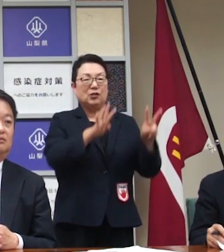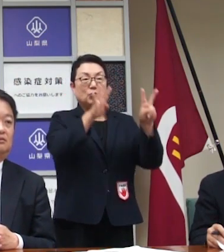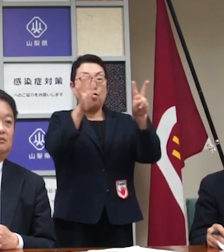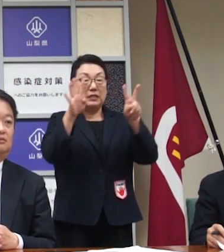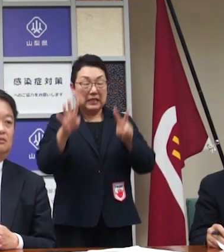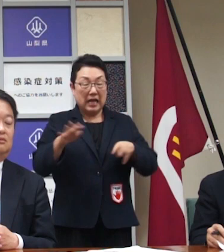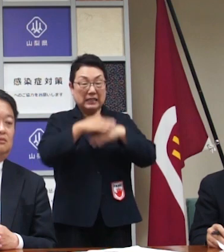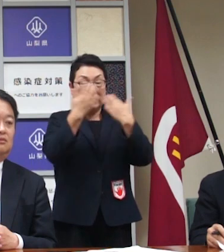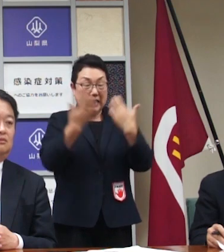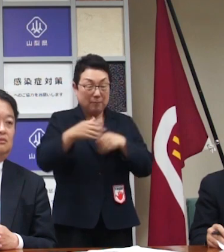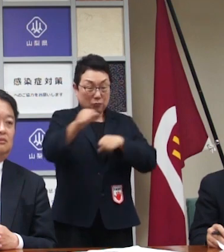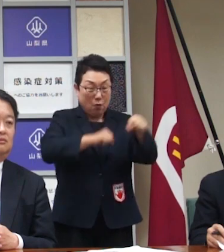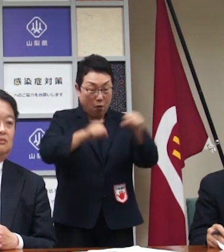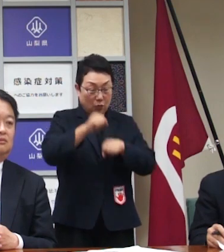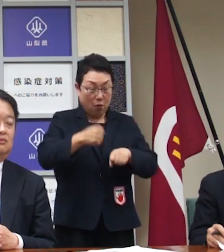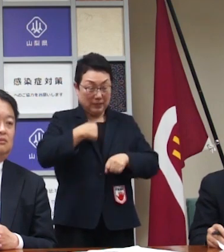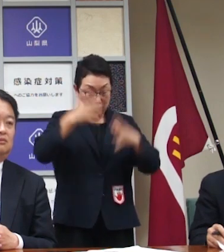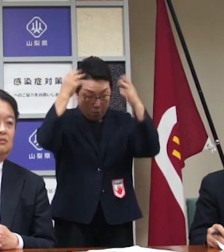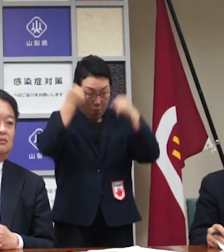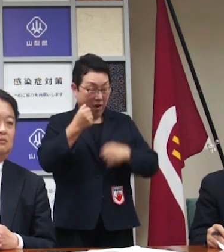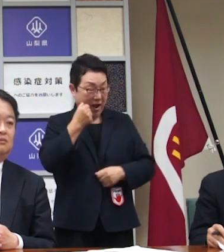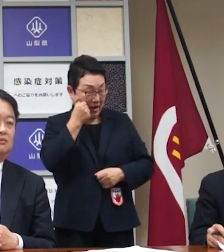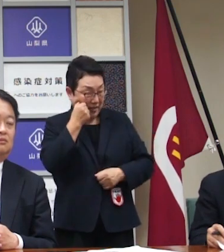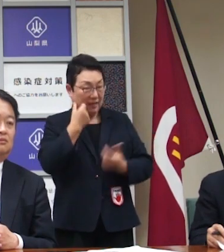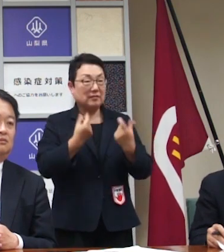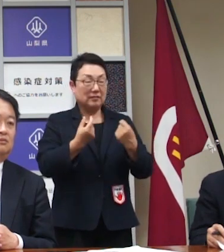行動を覚えてられないかと思うんですよ。